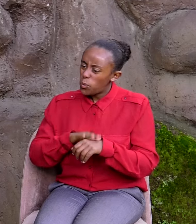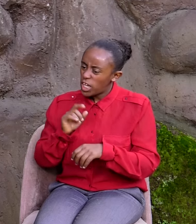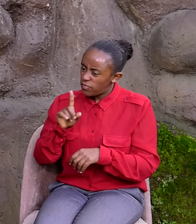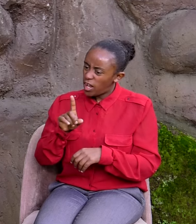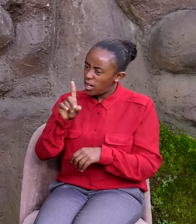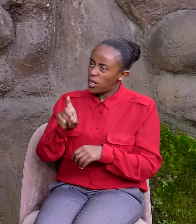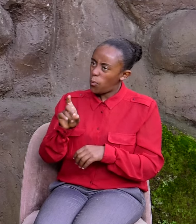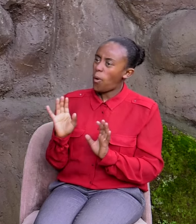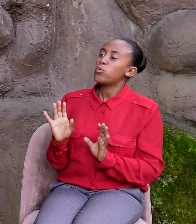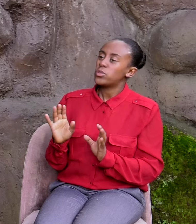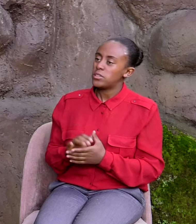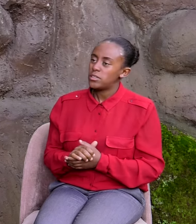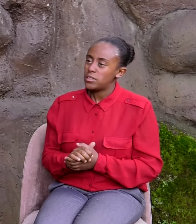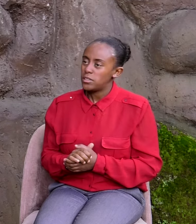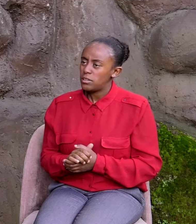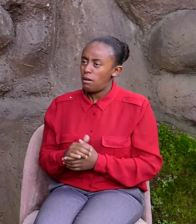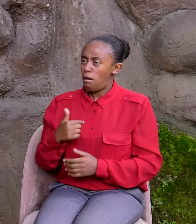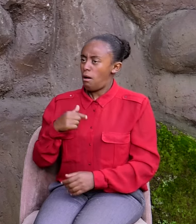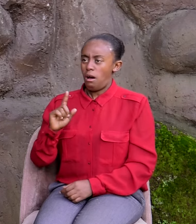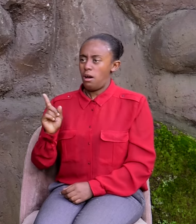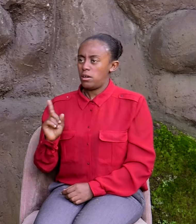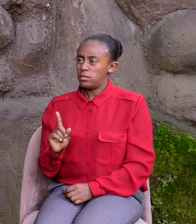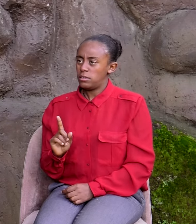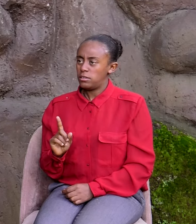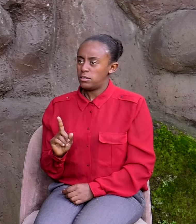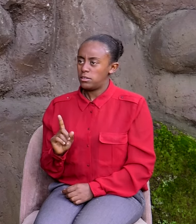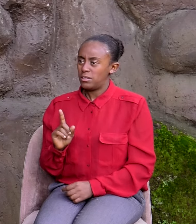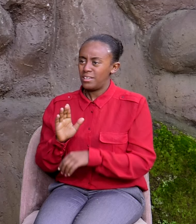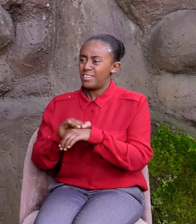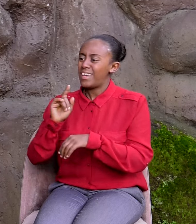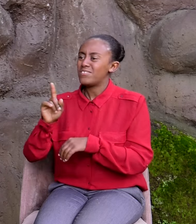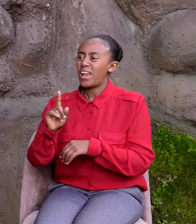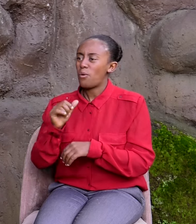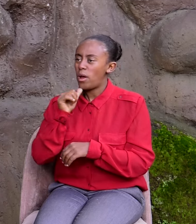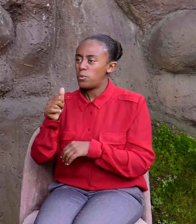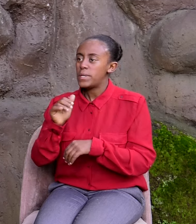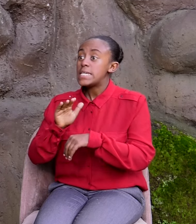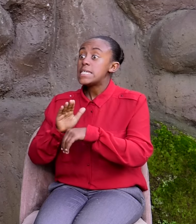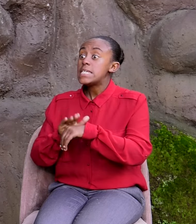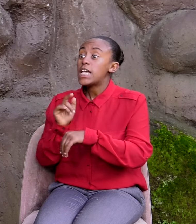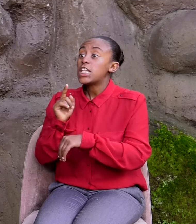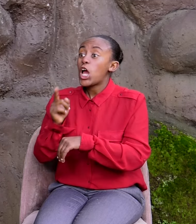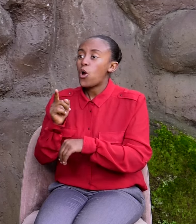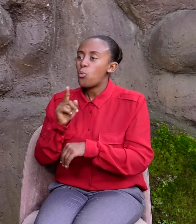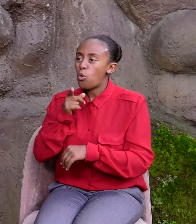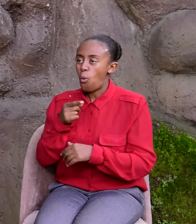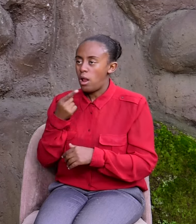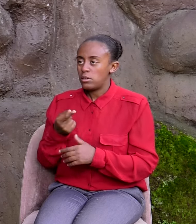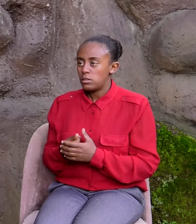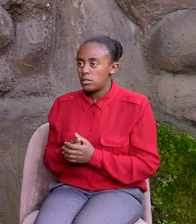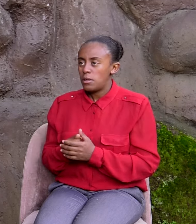እያስፈራራህ ነው አልኩት። አይ እያስፈራራሁ አይደለም እያስጠነቀቅኩህ ነው አለኝ።